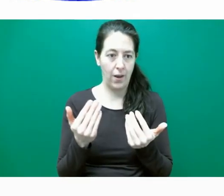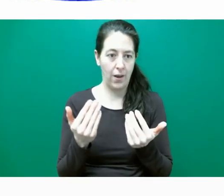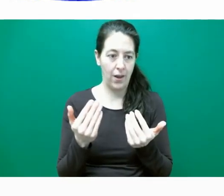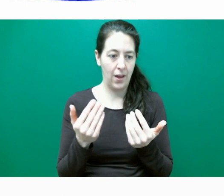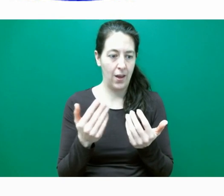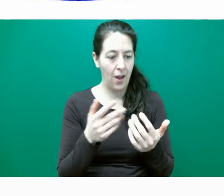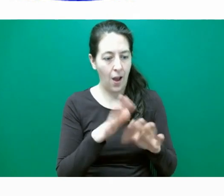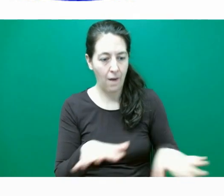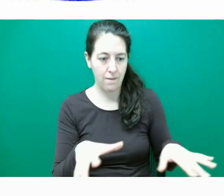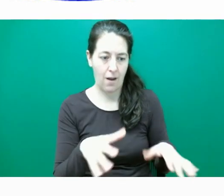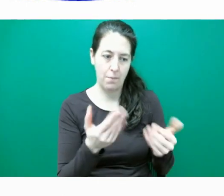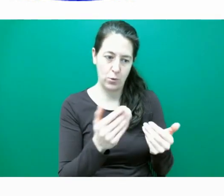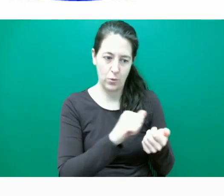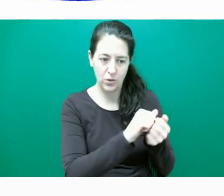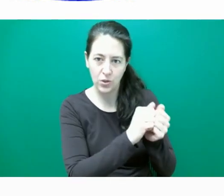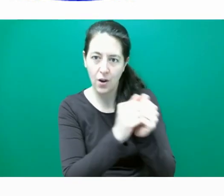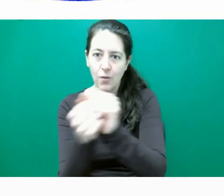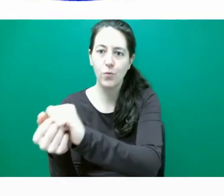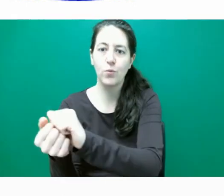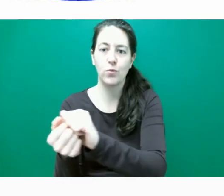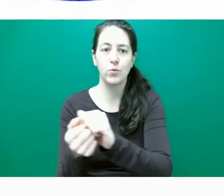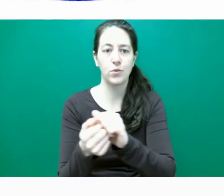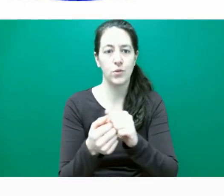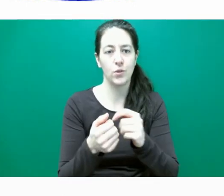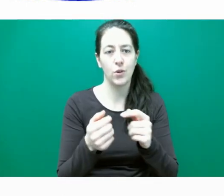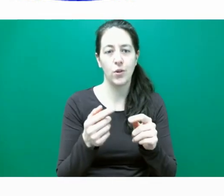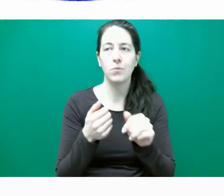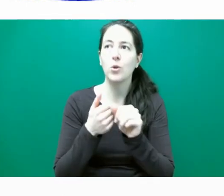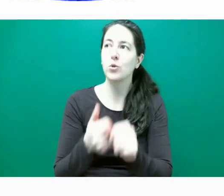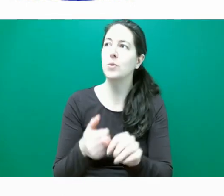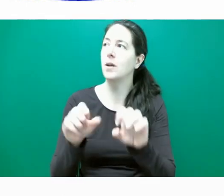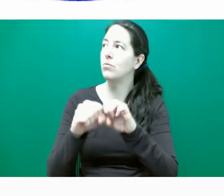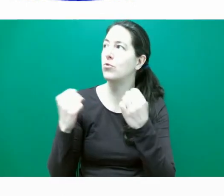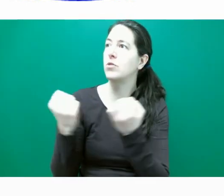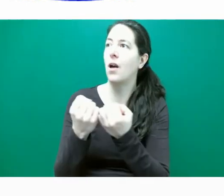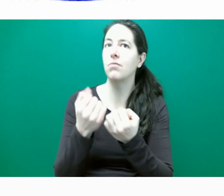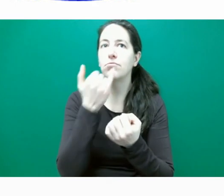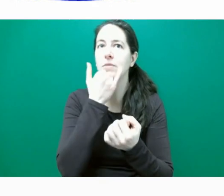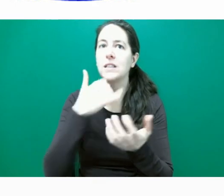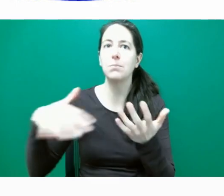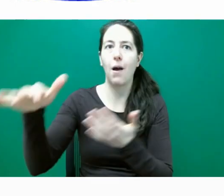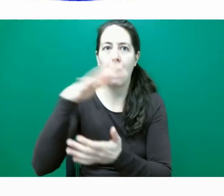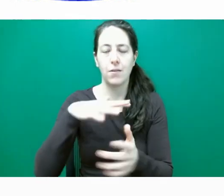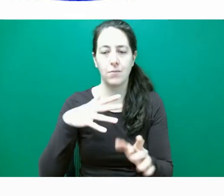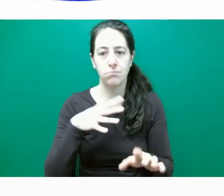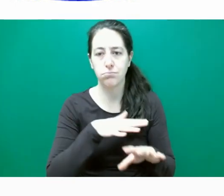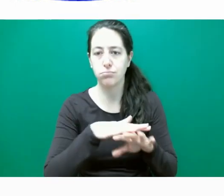avec le temps, selon aussi les tendances sociales et on est tous affectés par